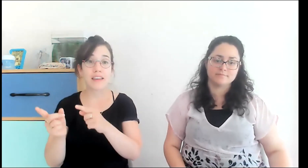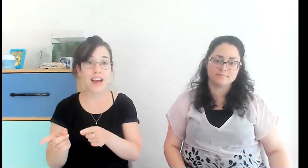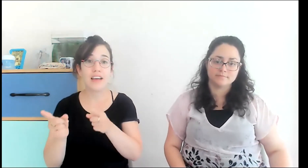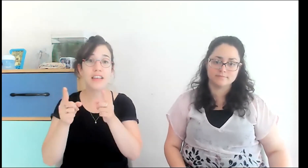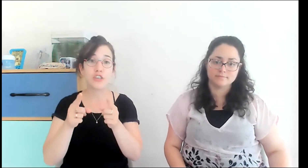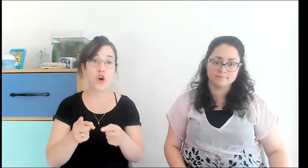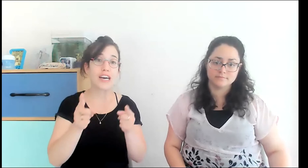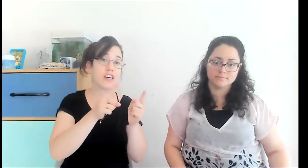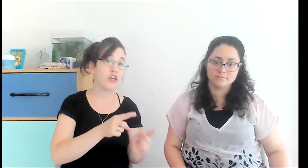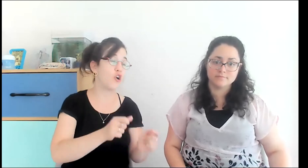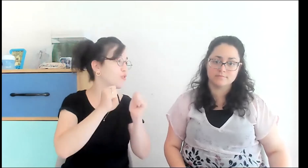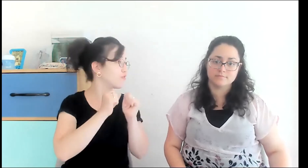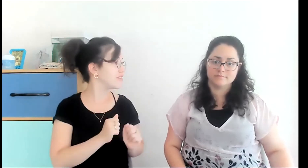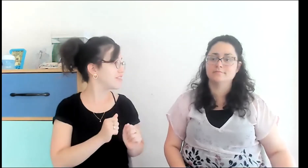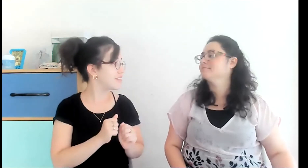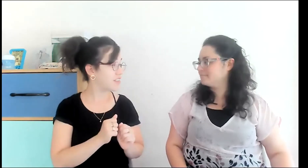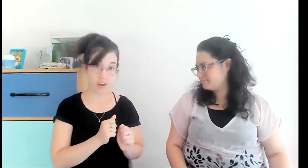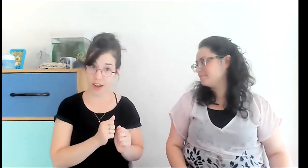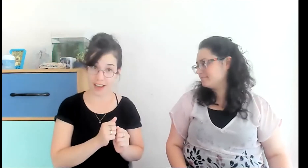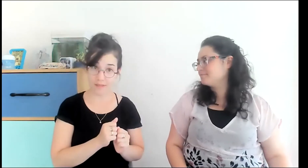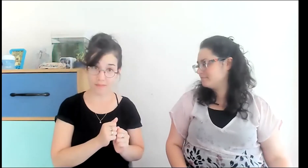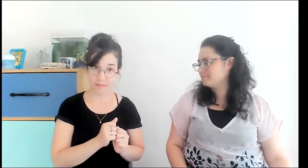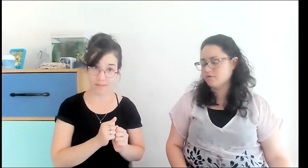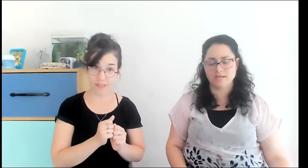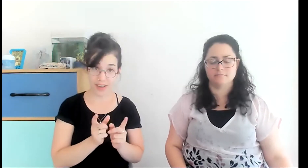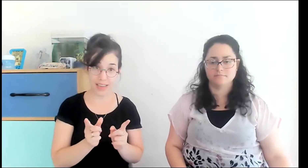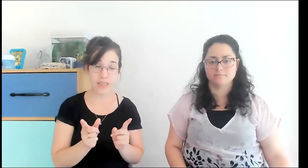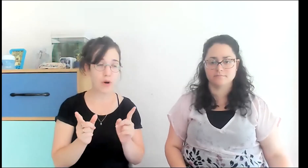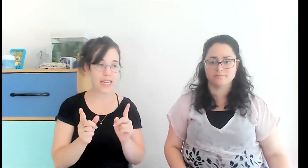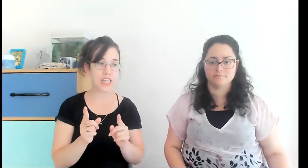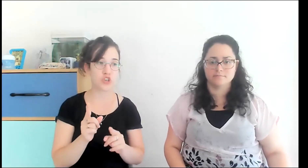תקווה לשכוח לא. אוקיי? מעולה. הבנתם? אז בואו נעשה שוב.